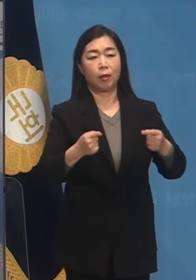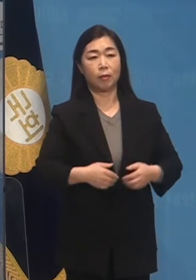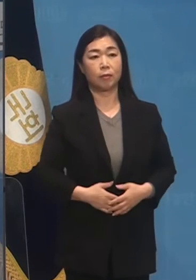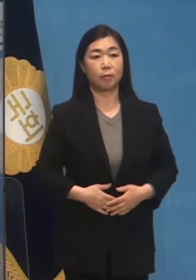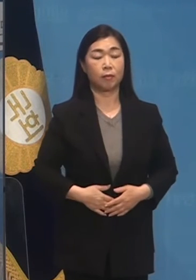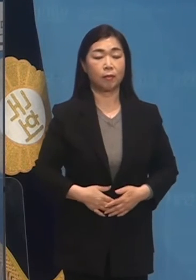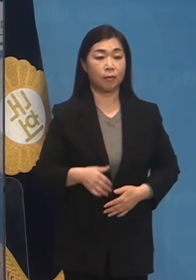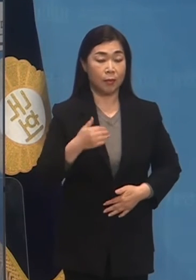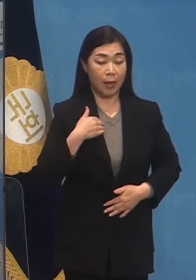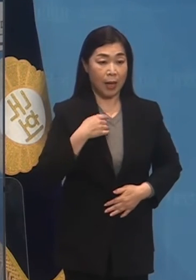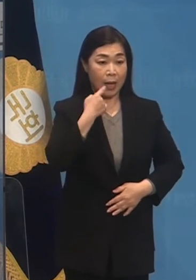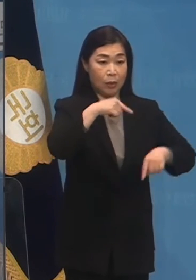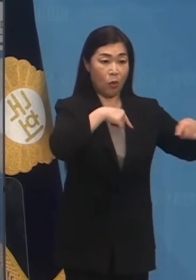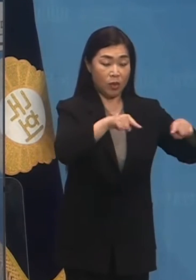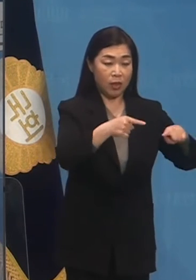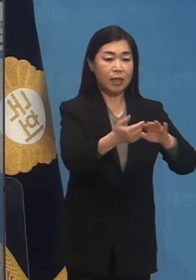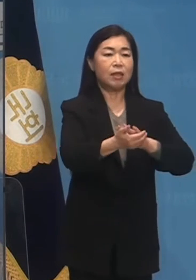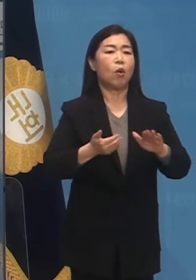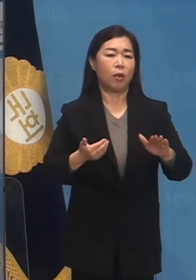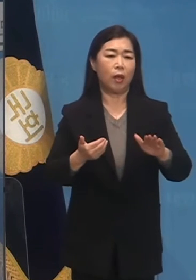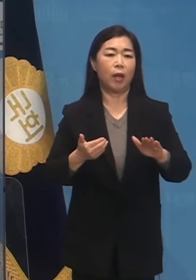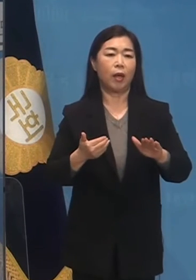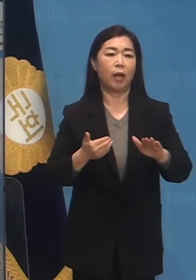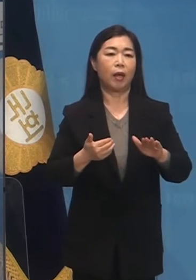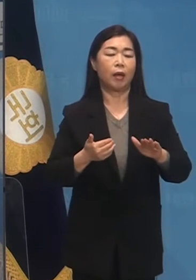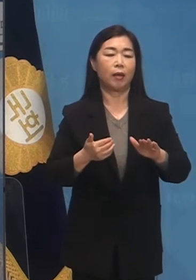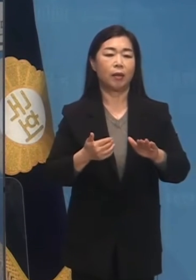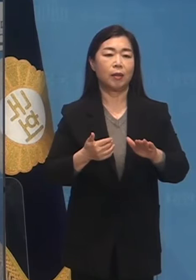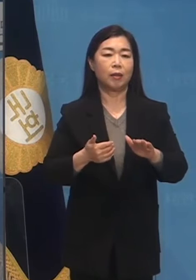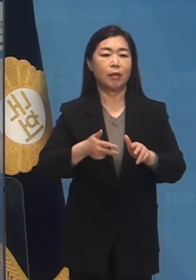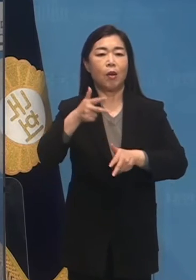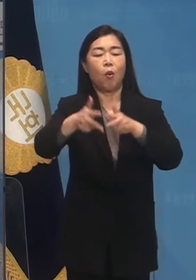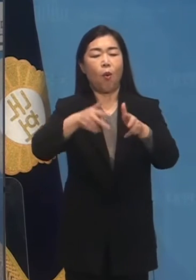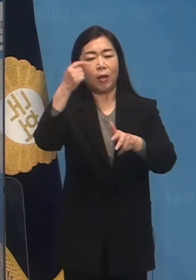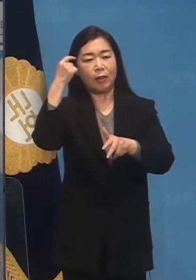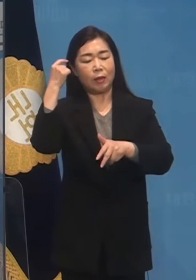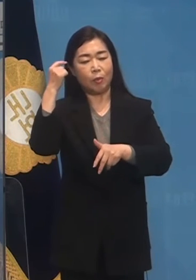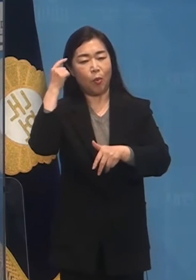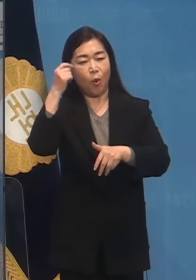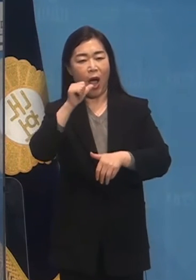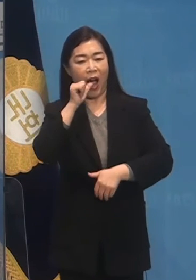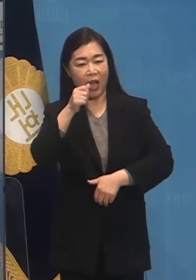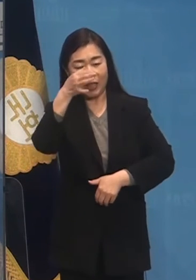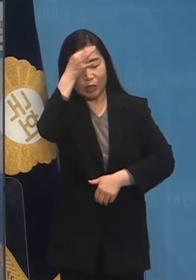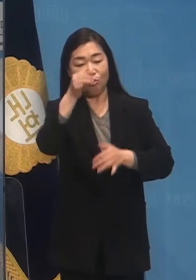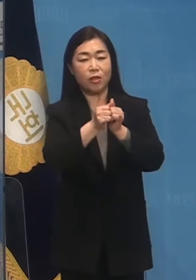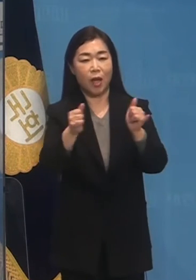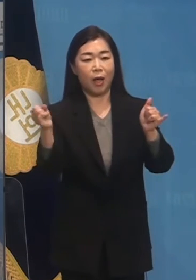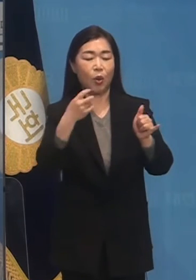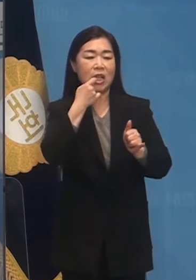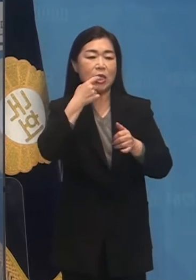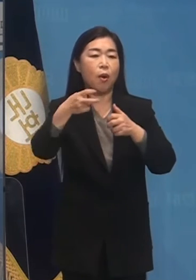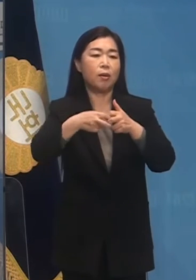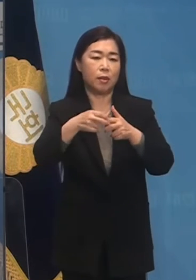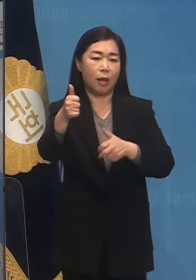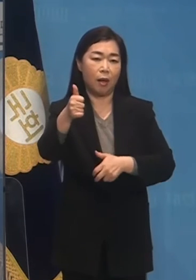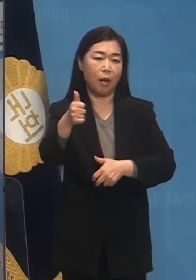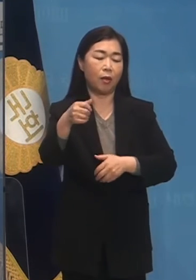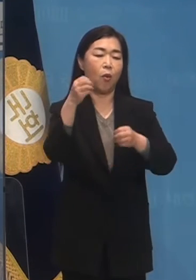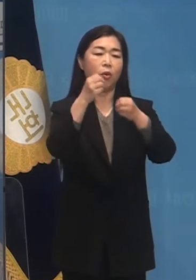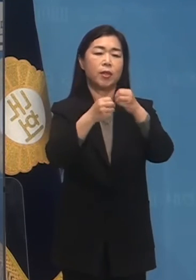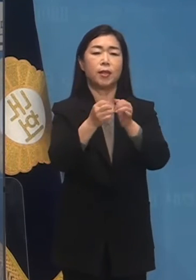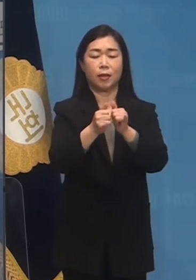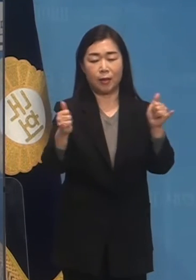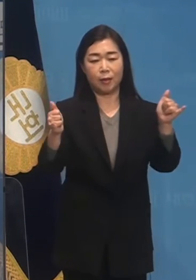전기기술자였고 치과의사이자 시인입니다. 저는 과학기술부 장관으로 과학기술정책을 이끌었고 국회에서는